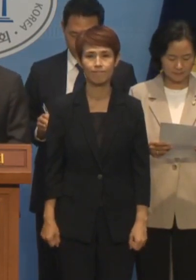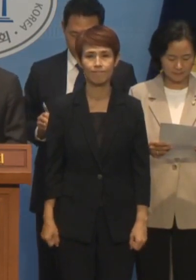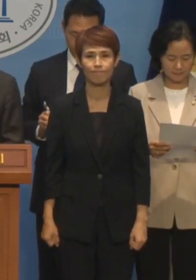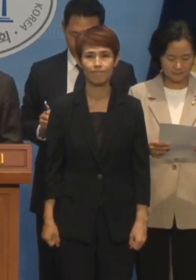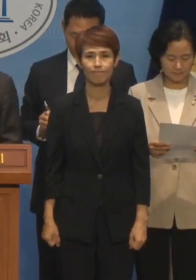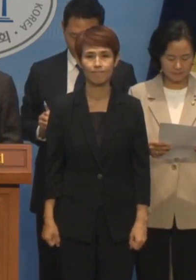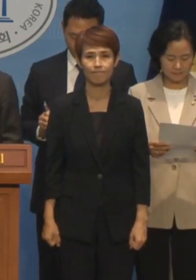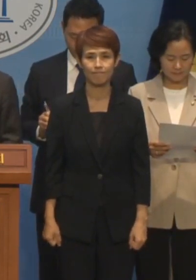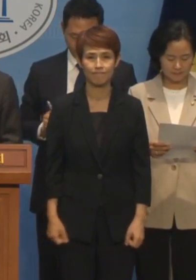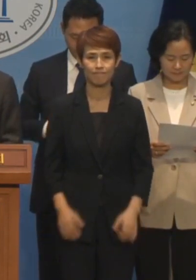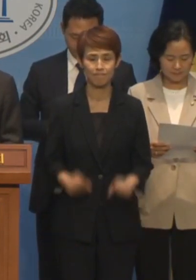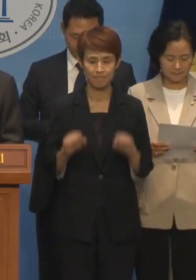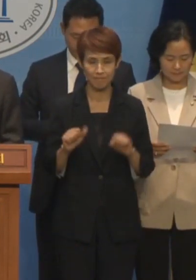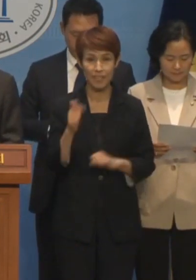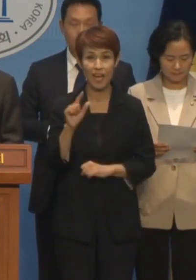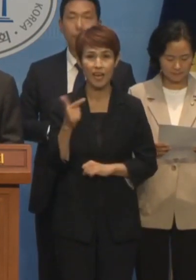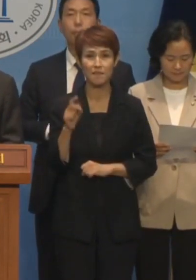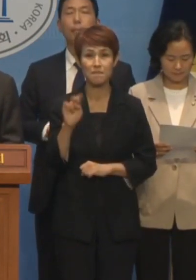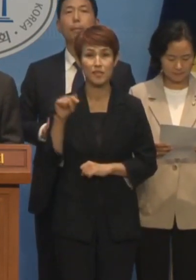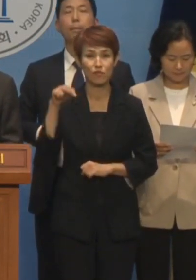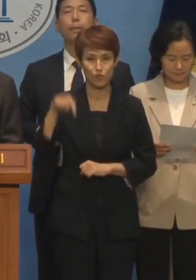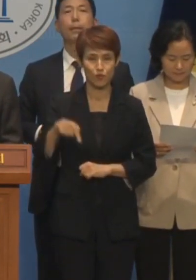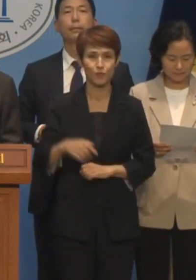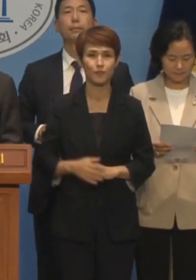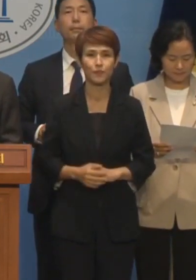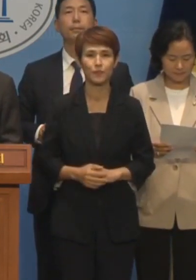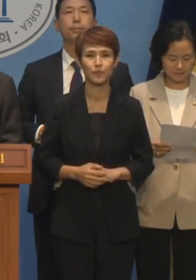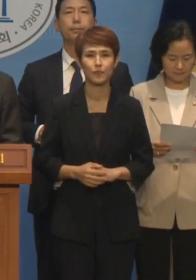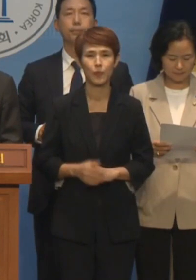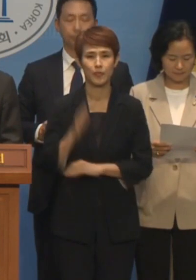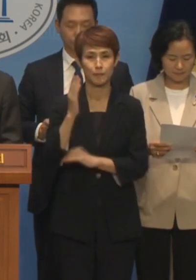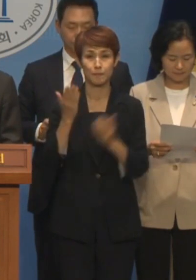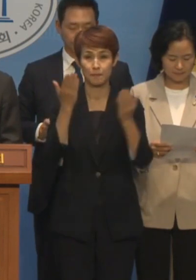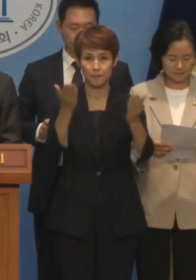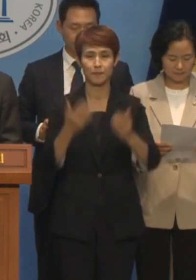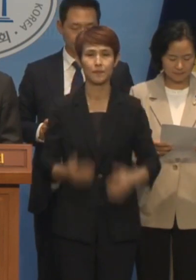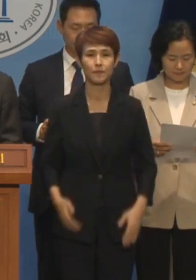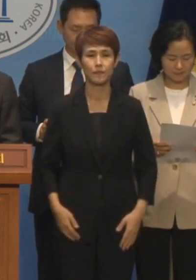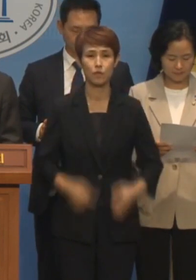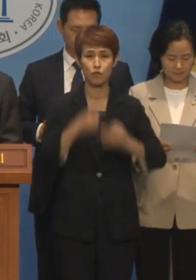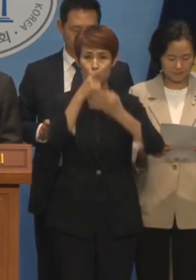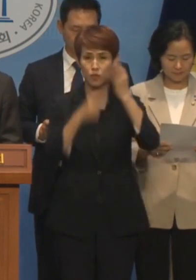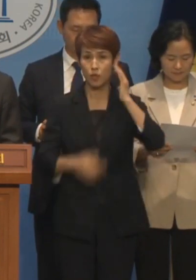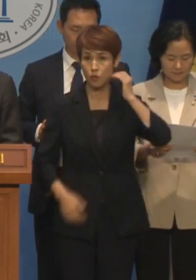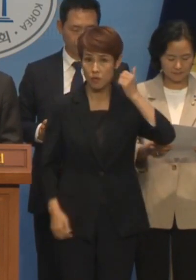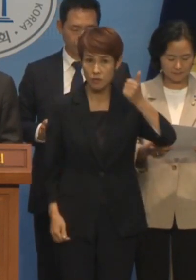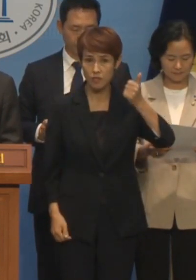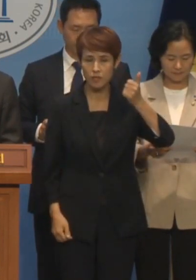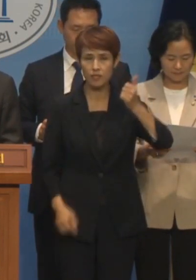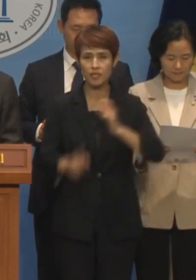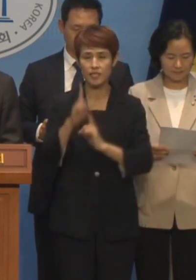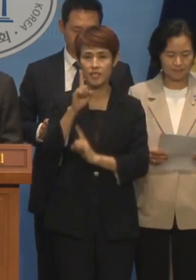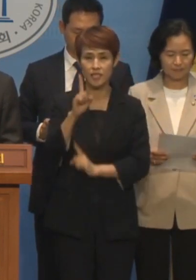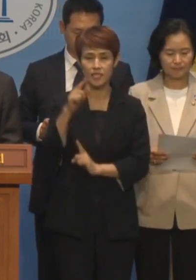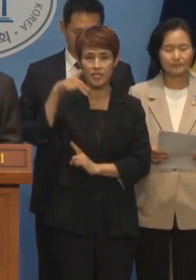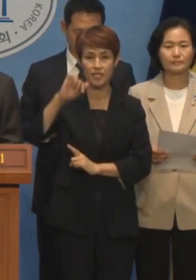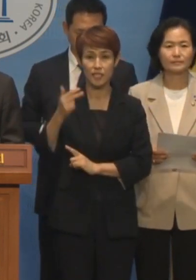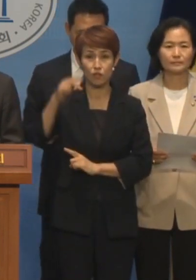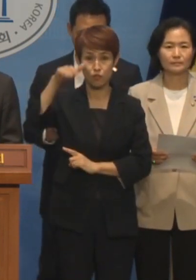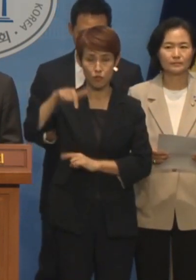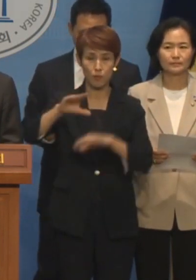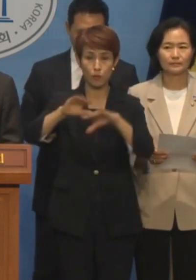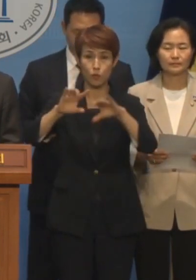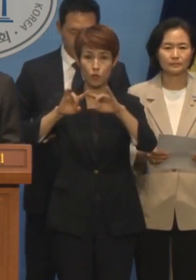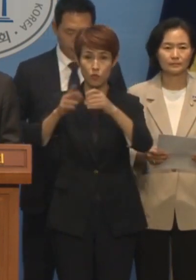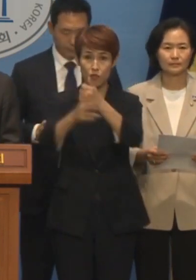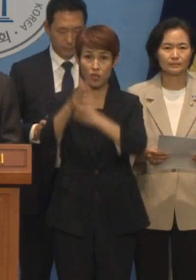네, 한민수입니다. 성명서를 발표하겠습니다. 윤석열 대통령은 이진숙 방송통신위원장